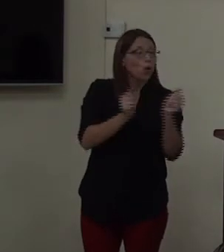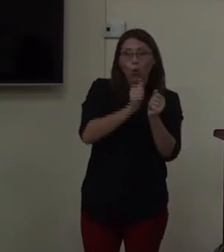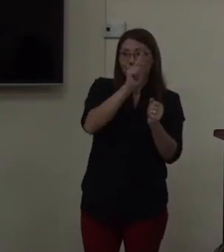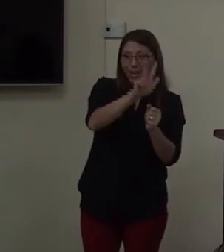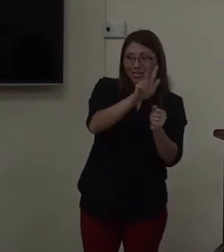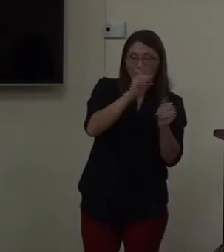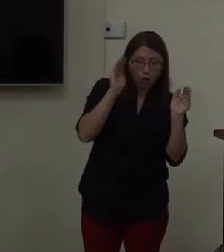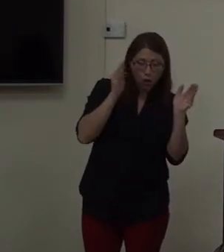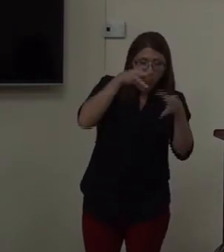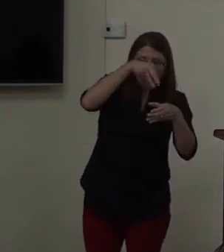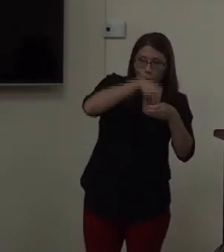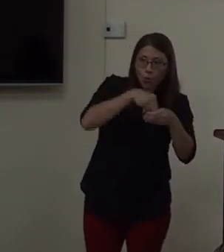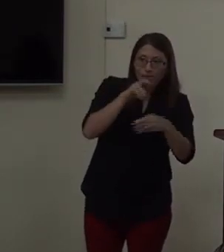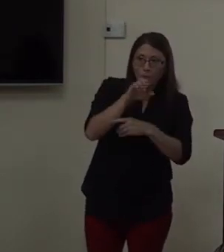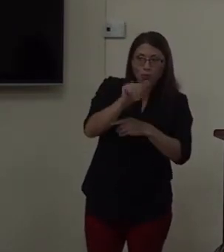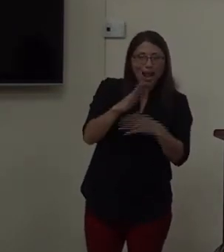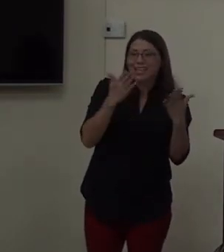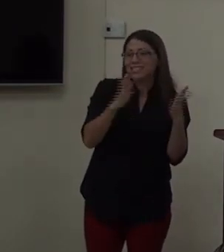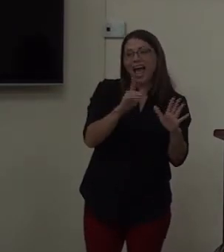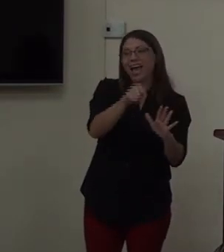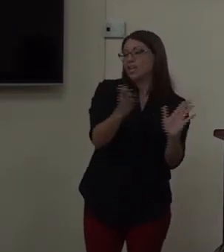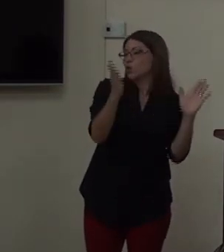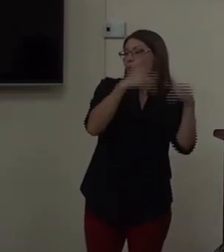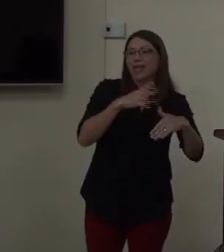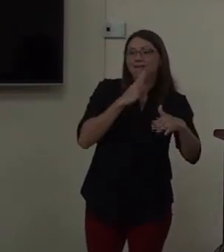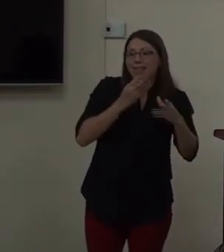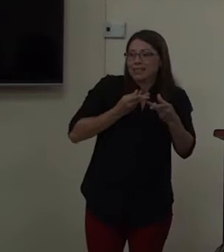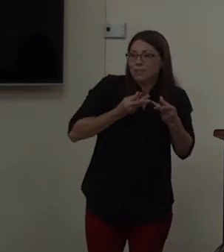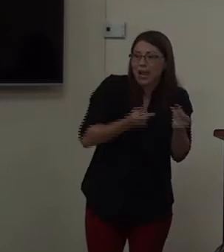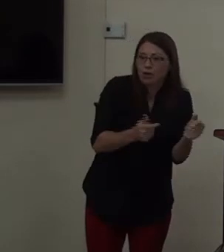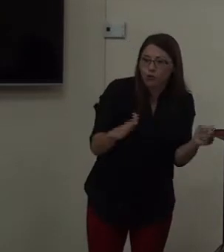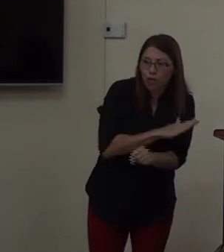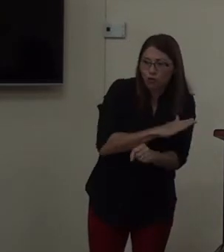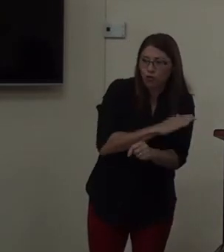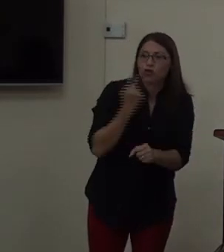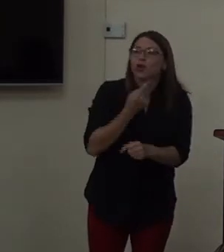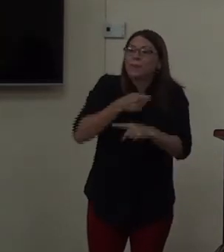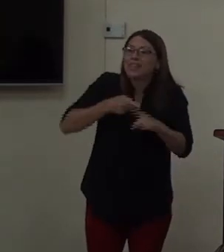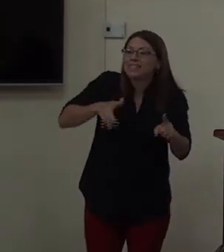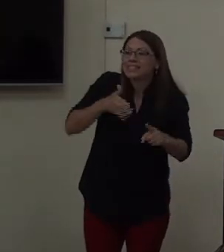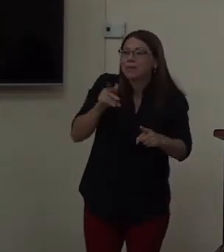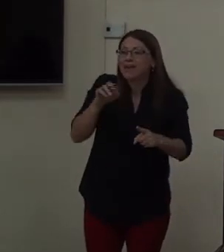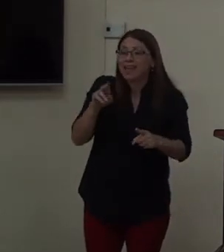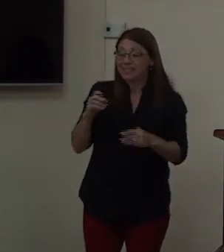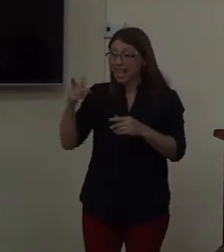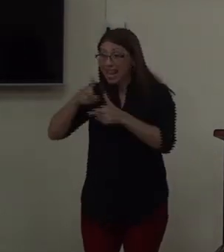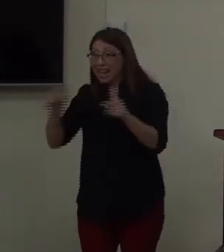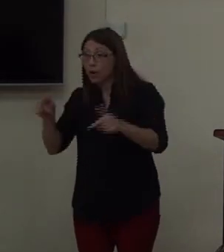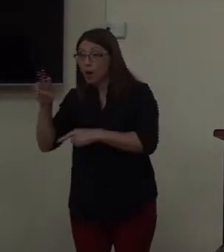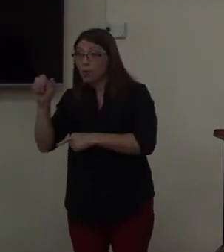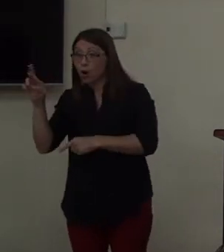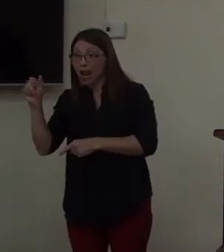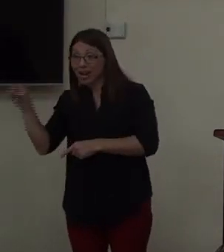brunca, ya no hay hablantes plenos fluidos, solo semihablantes. En la lengua de Brolan, recordadores, los